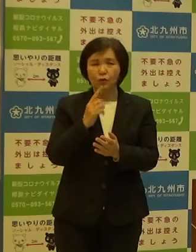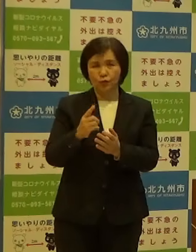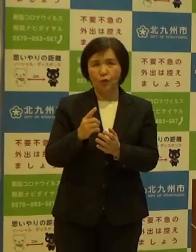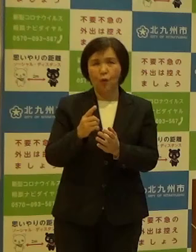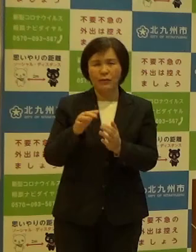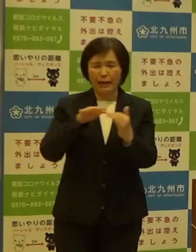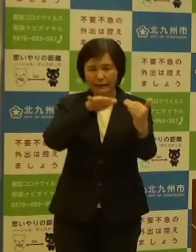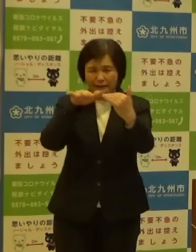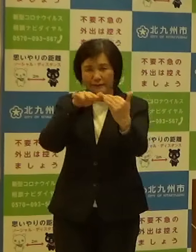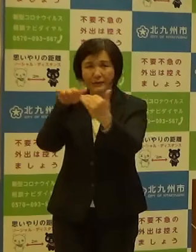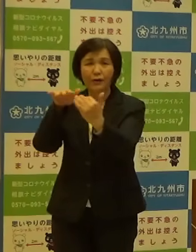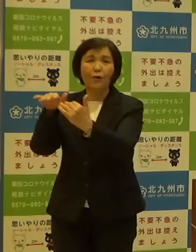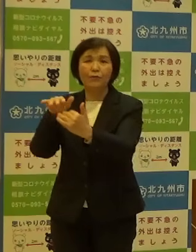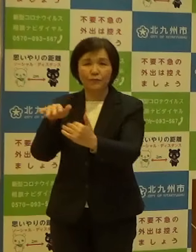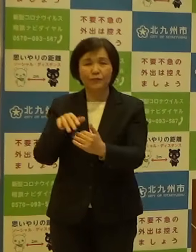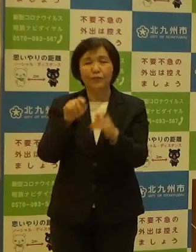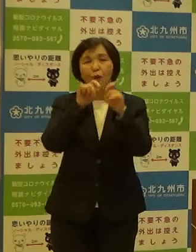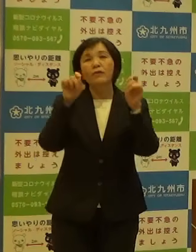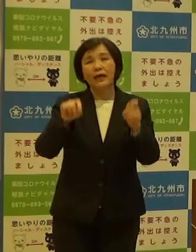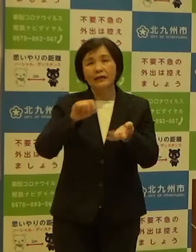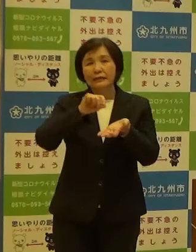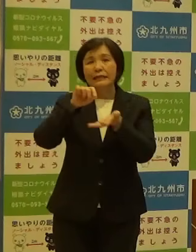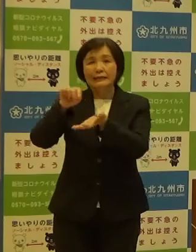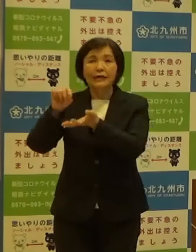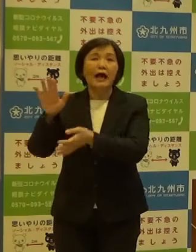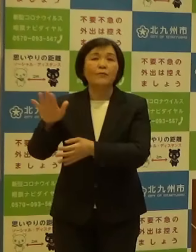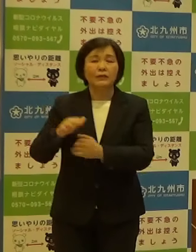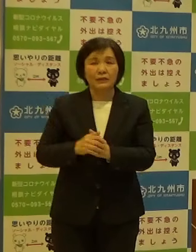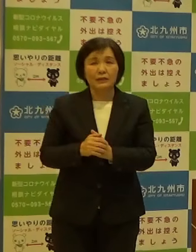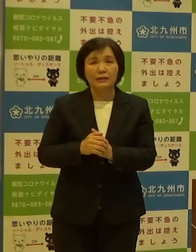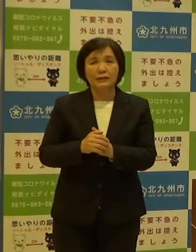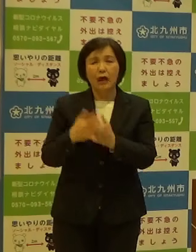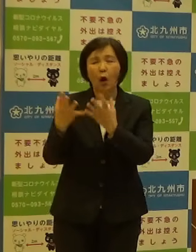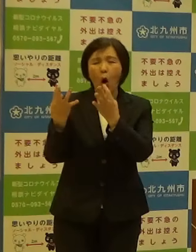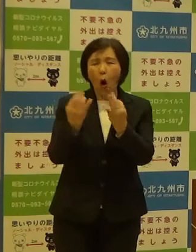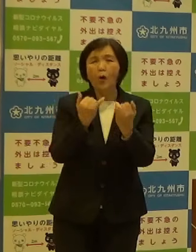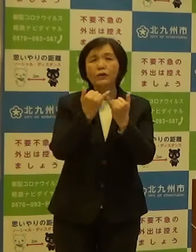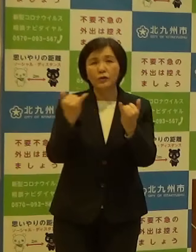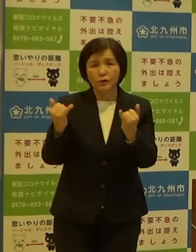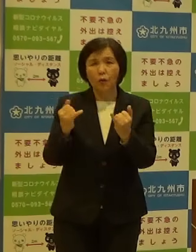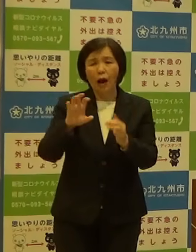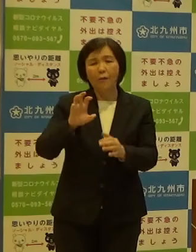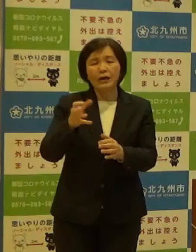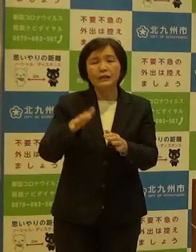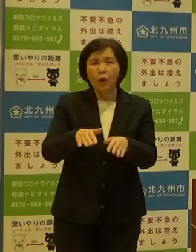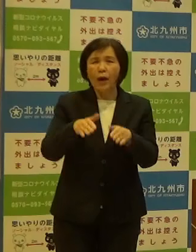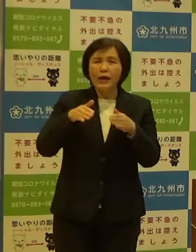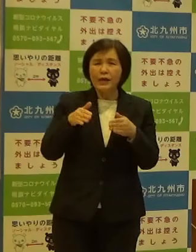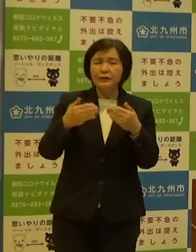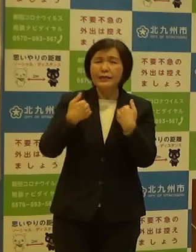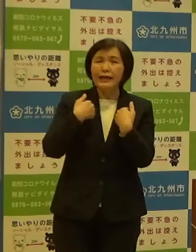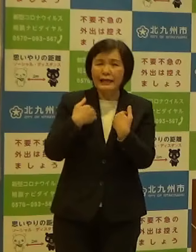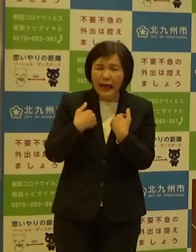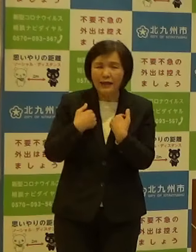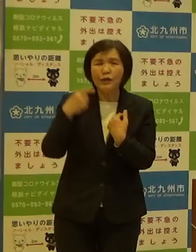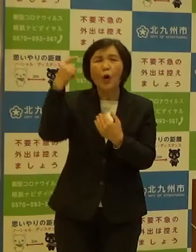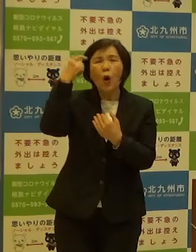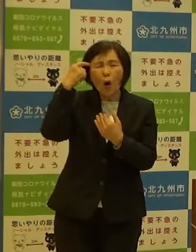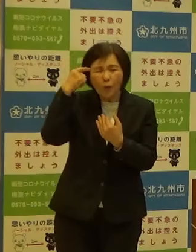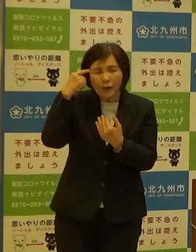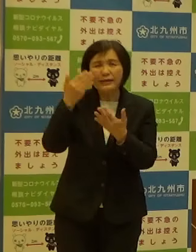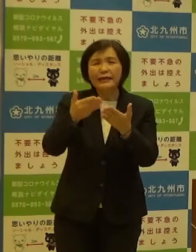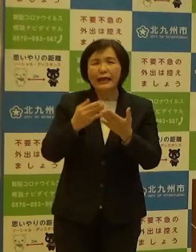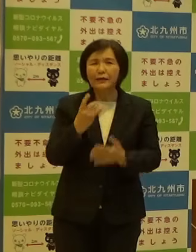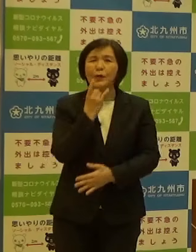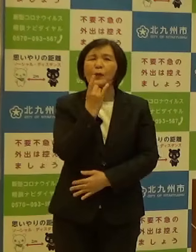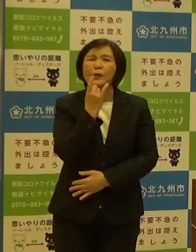り出されております。従いまして多くの人はパチンコはこれは遠慮せないかんと、このように思っていただけるということを期